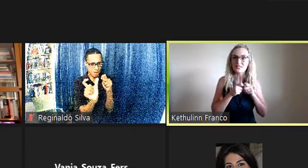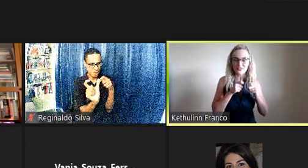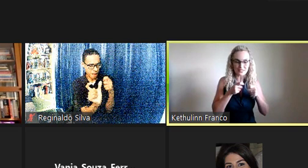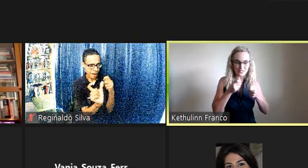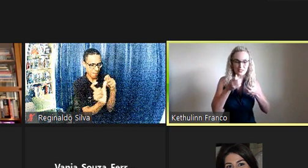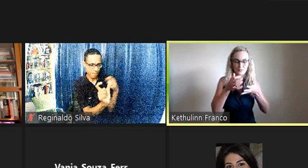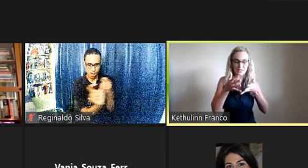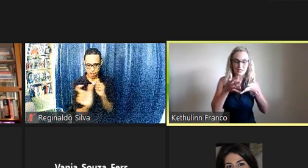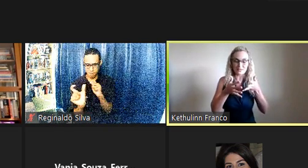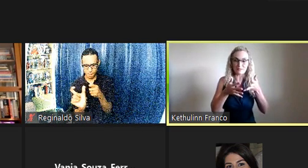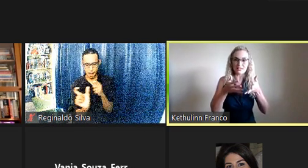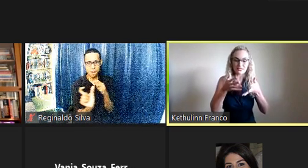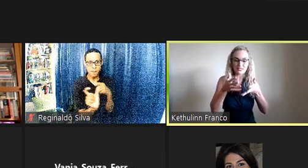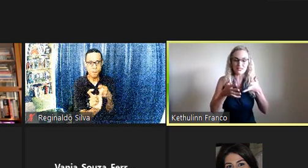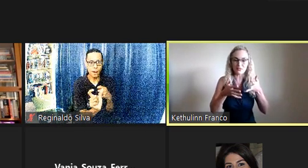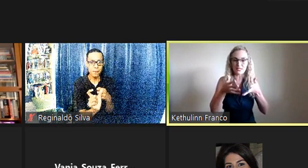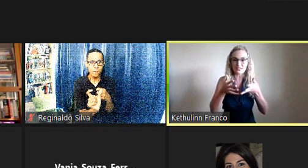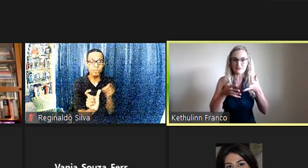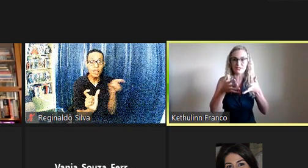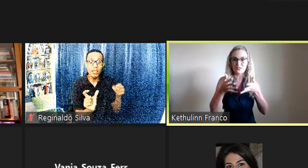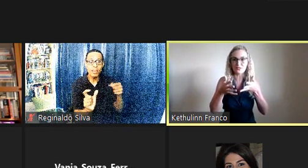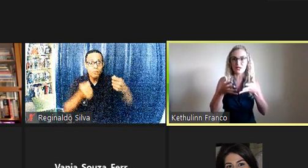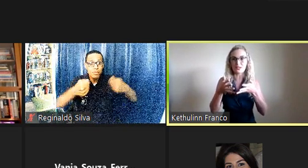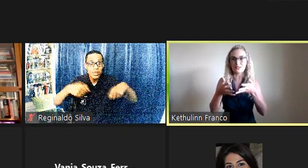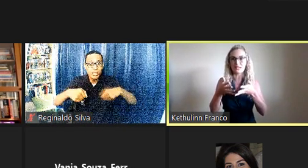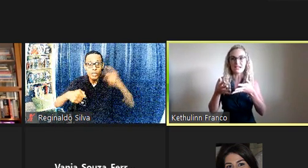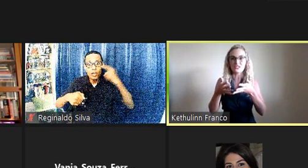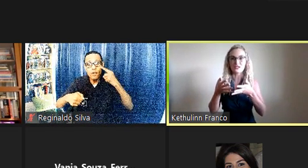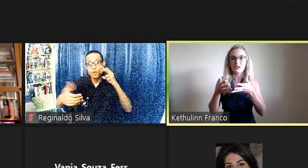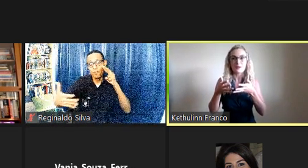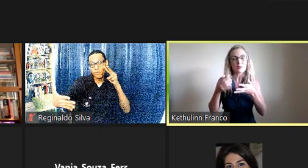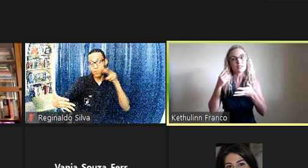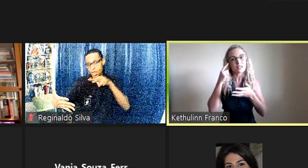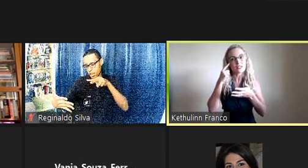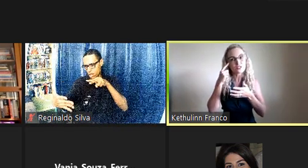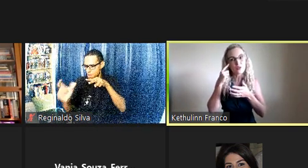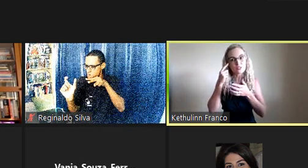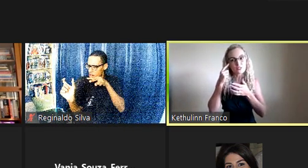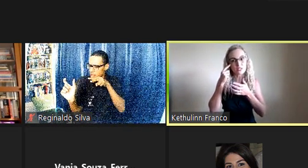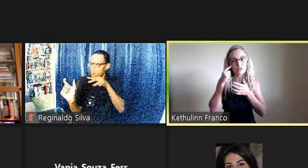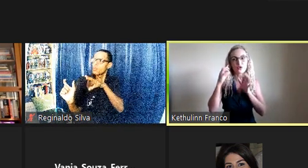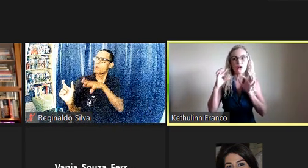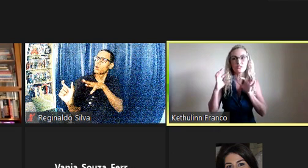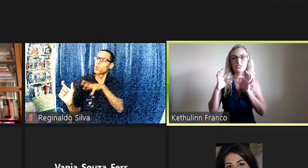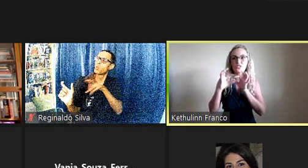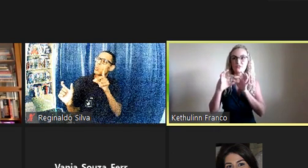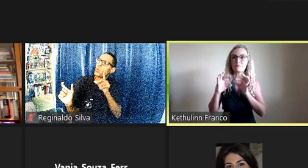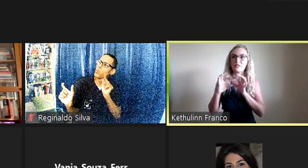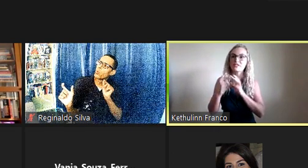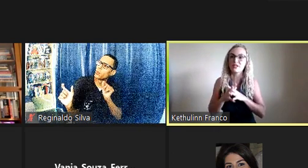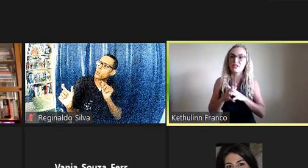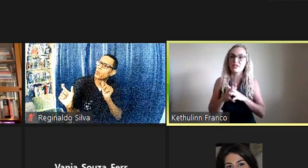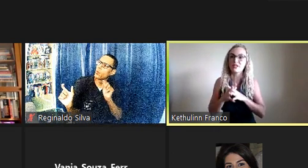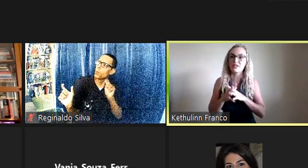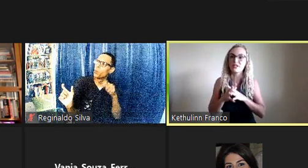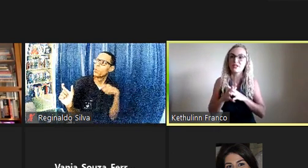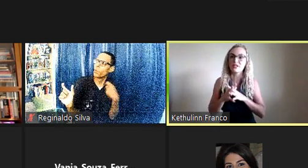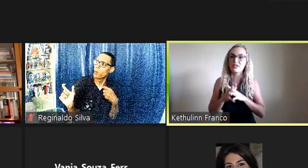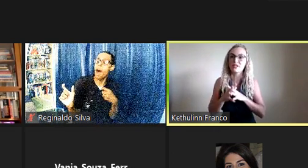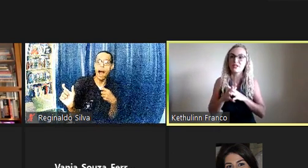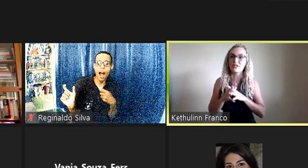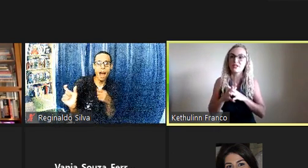eles fazem isso porque eles precisam dessa visualidade para que eles consigam cognitivamente